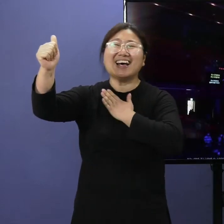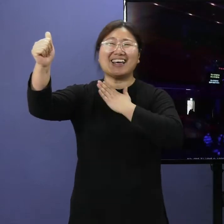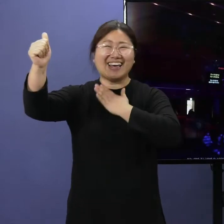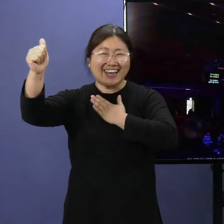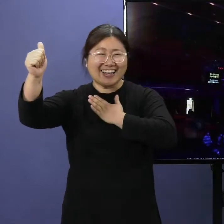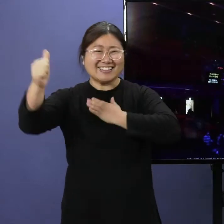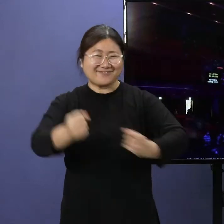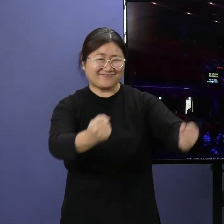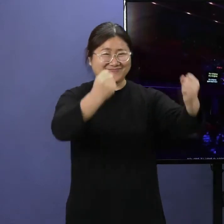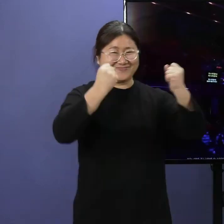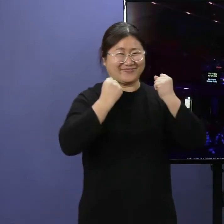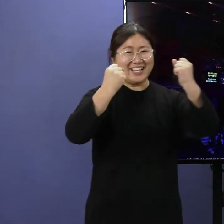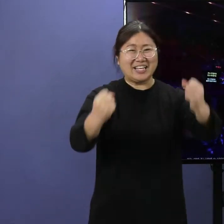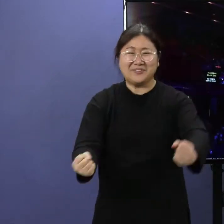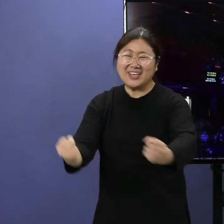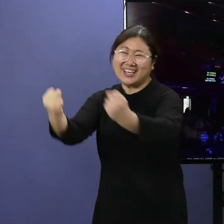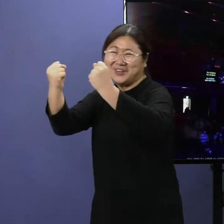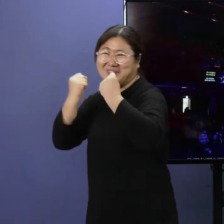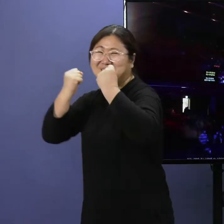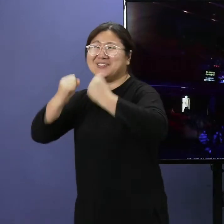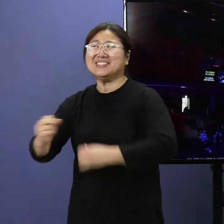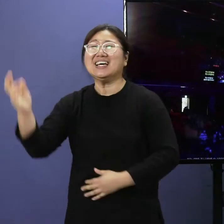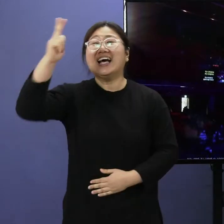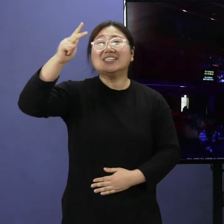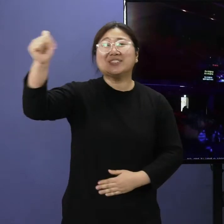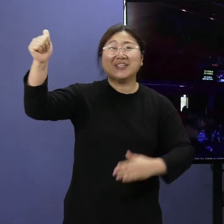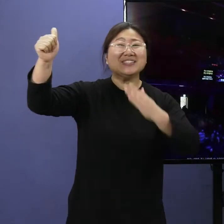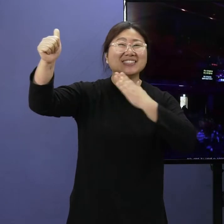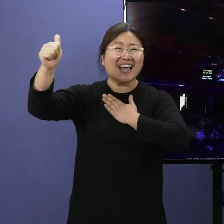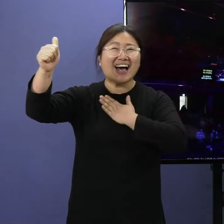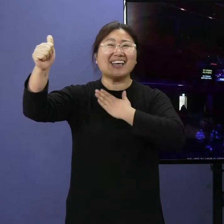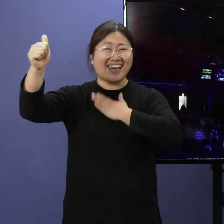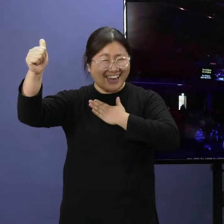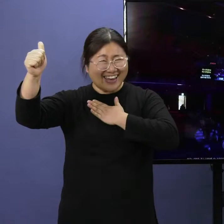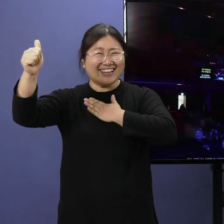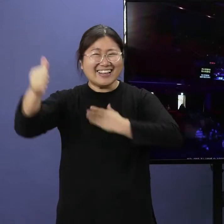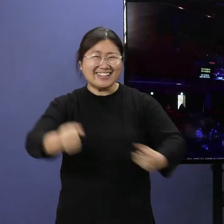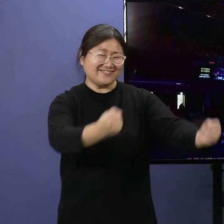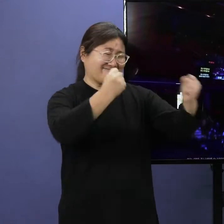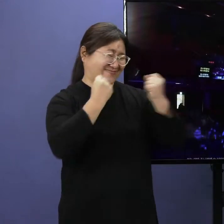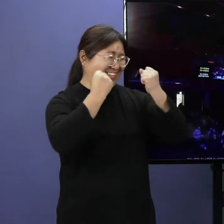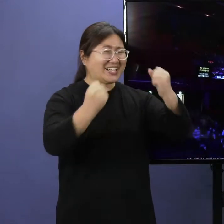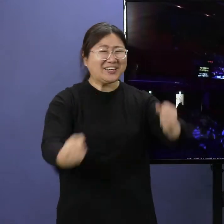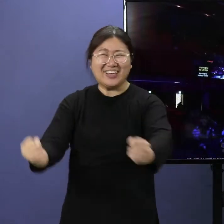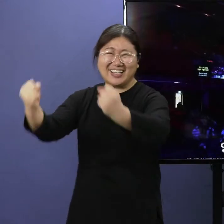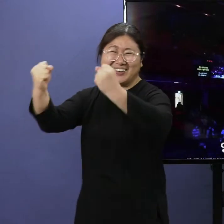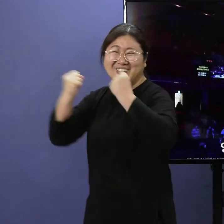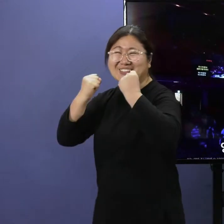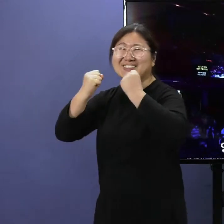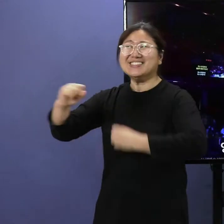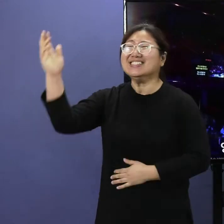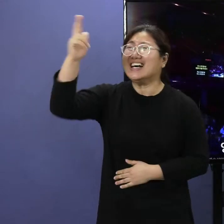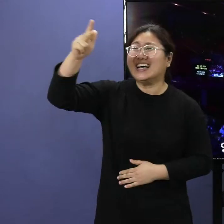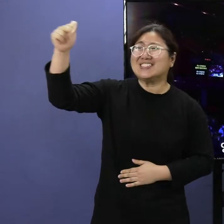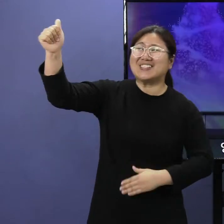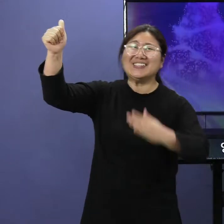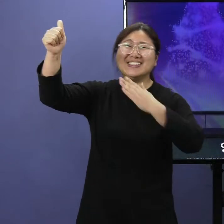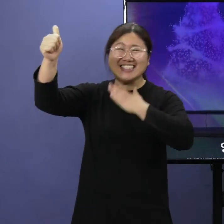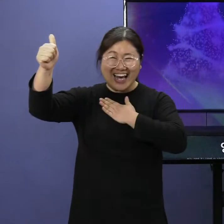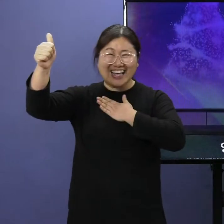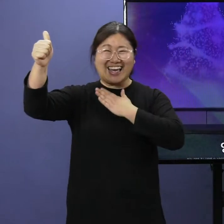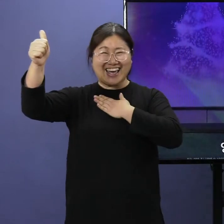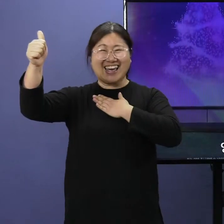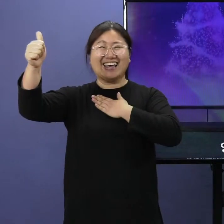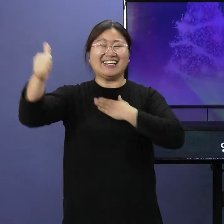나의 힘이여, 주는 나의 힘이여, 주는